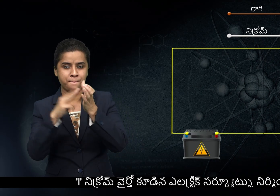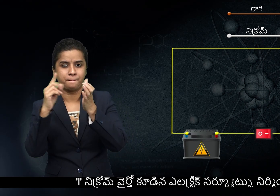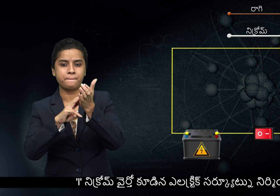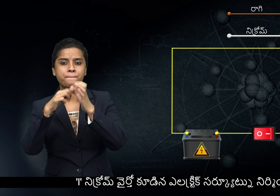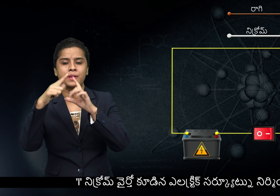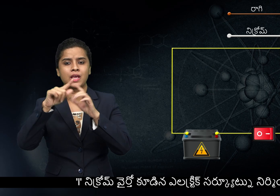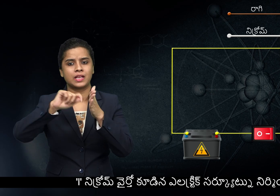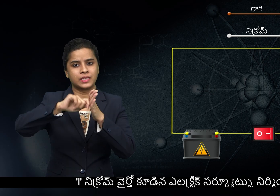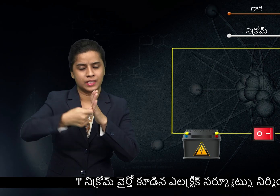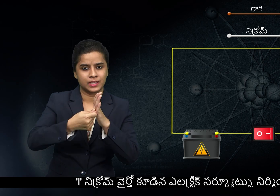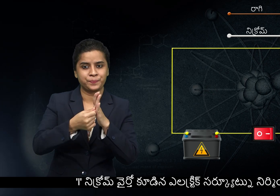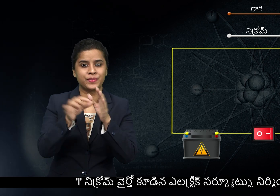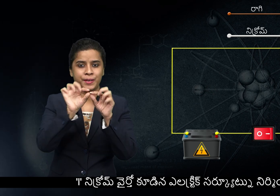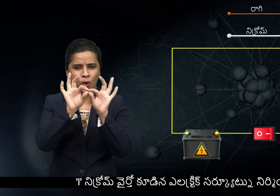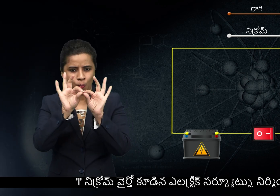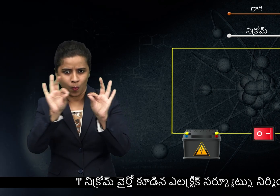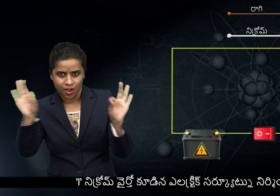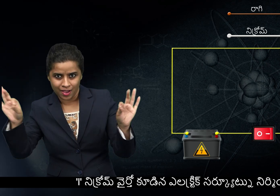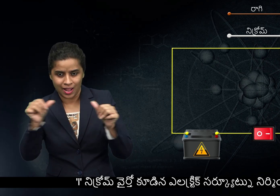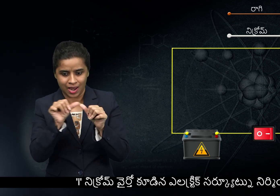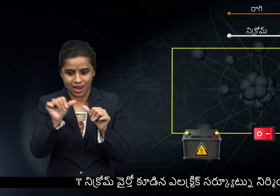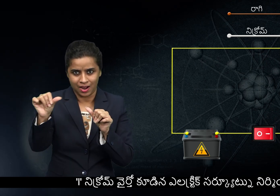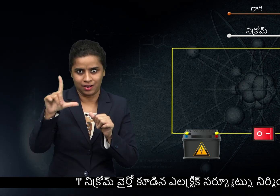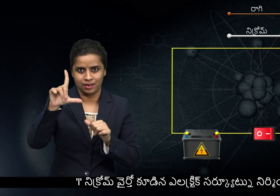కూడిన ఎలక్ట్రిక్ సర్క్యూట్ను నిర్మించండి.